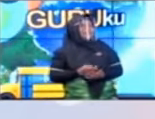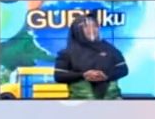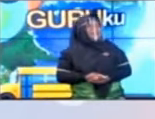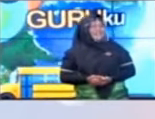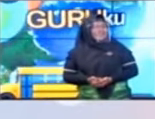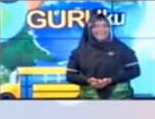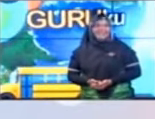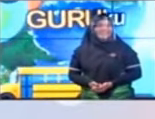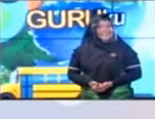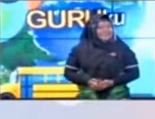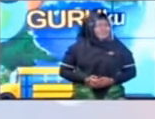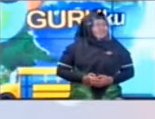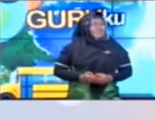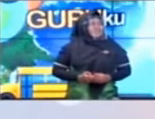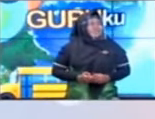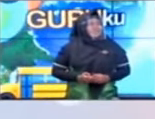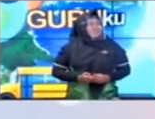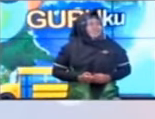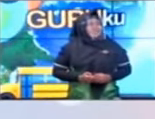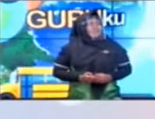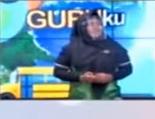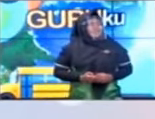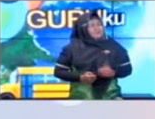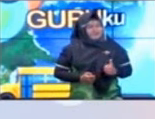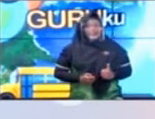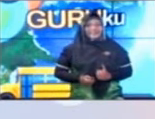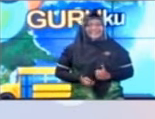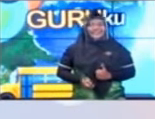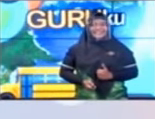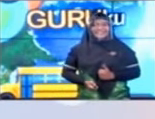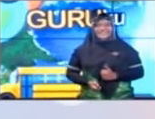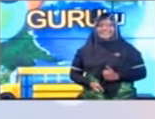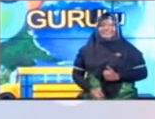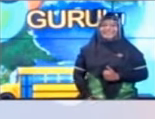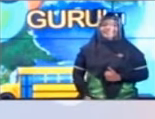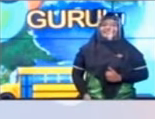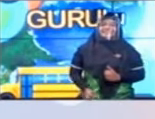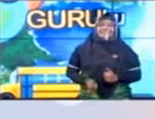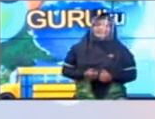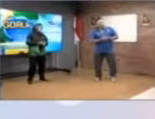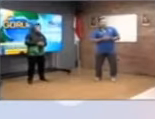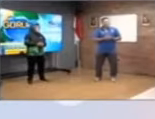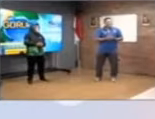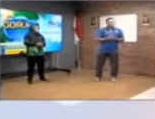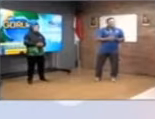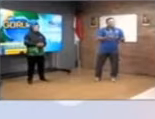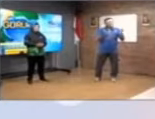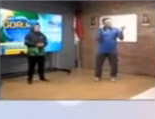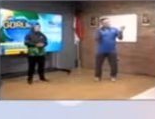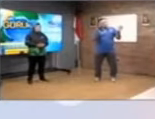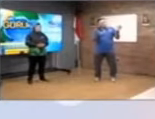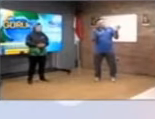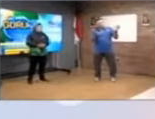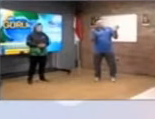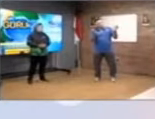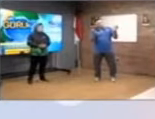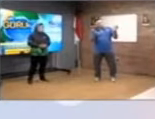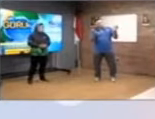digunakan juga, Pak. Iya, tadi mengikuti sesuai dengan keadaan di sekolah masing-masing. Betul begitu sekali. Iya. Nah, itu anak-anak perhatikan kalau